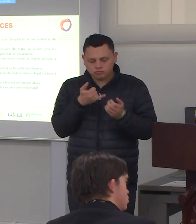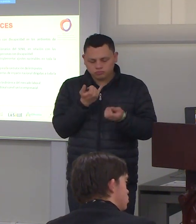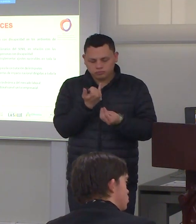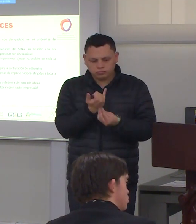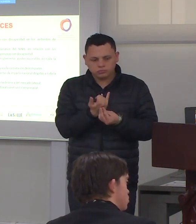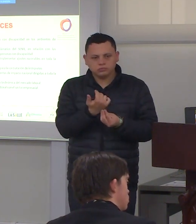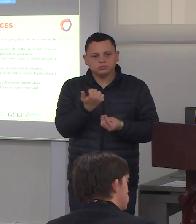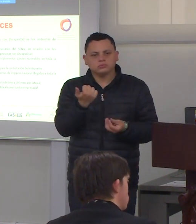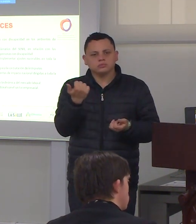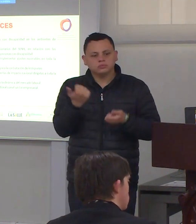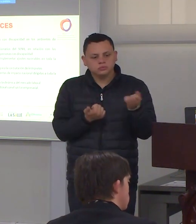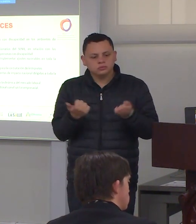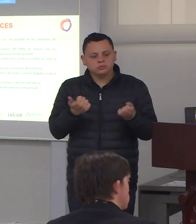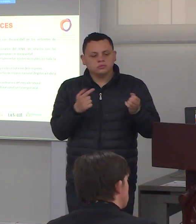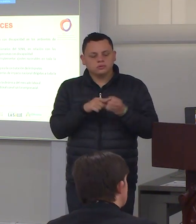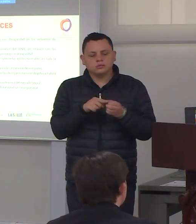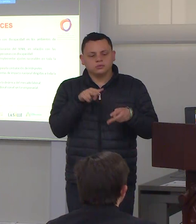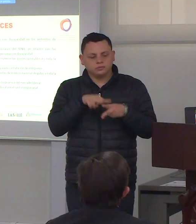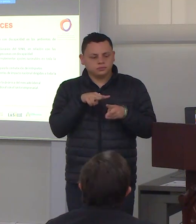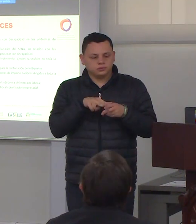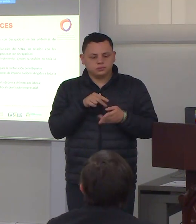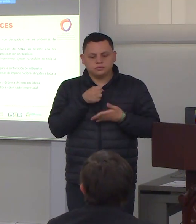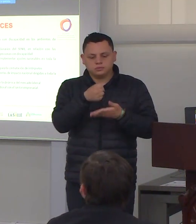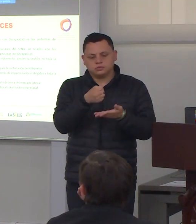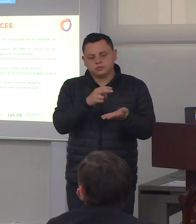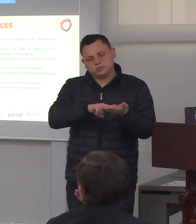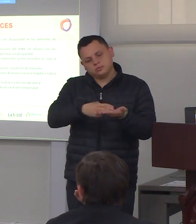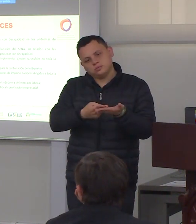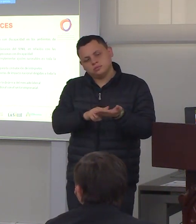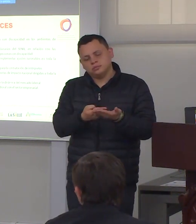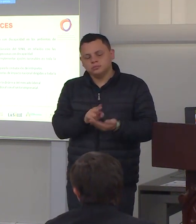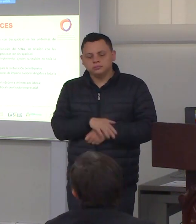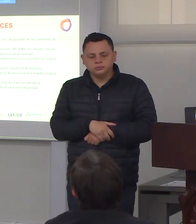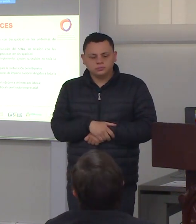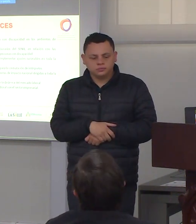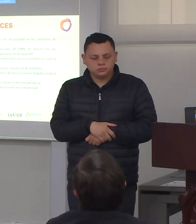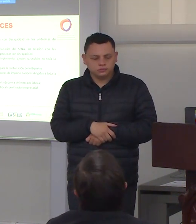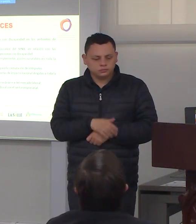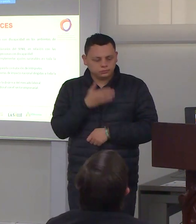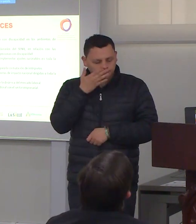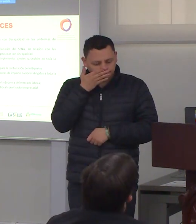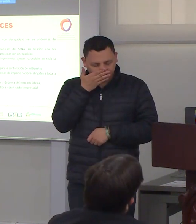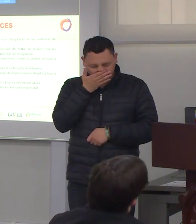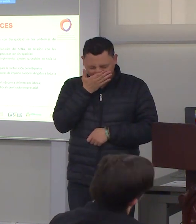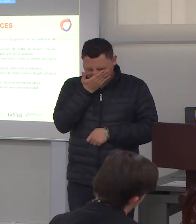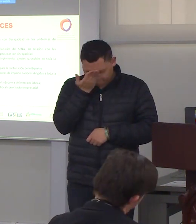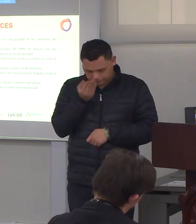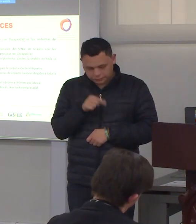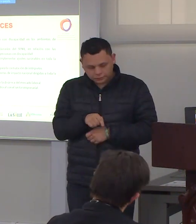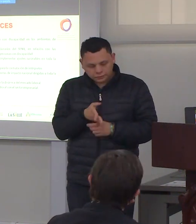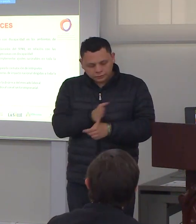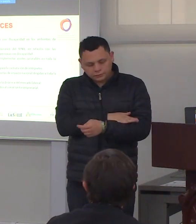en asignación de recursos para intérpretes, pasamos de tener una asignación de 250 millones a